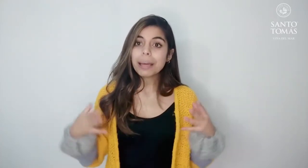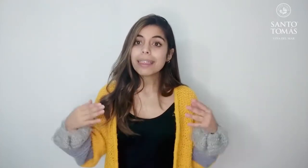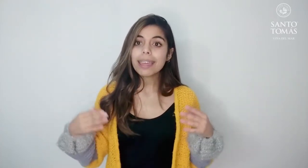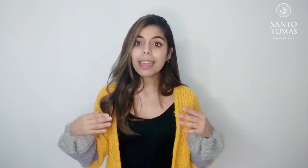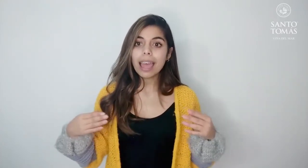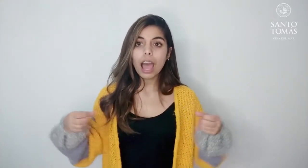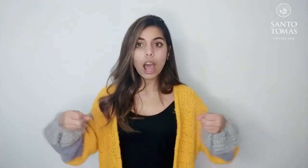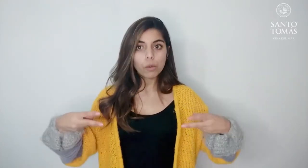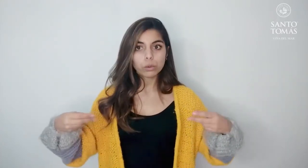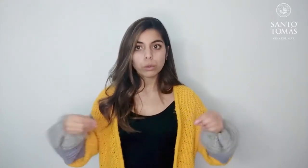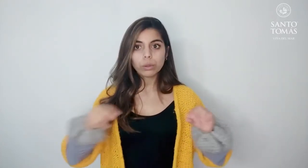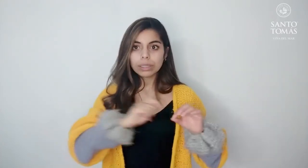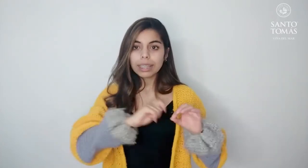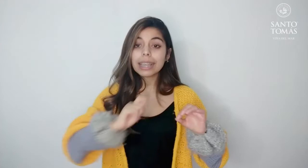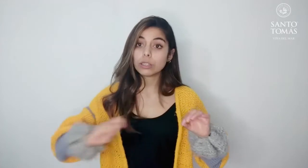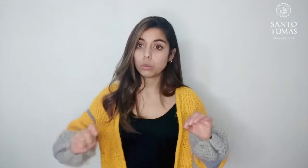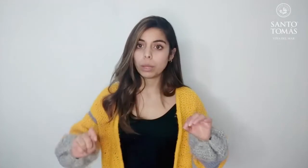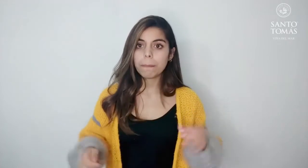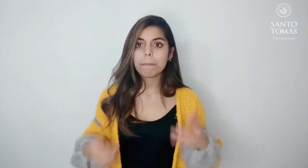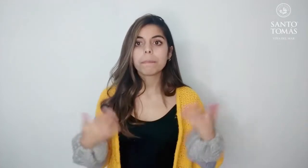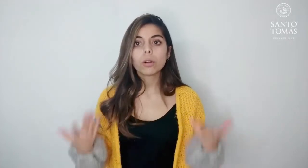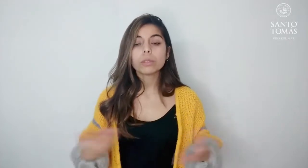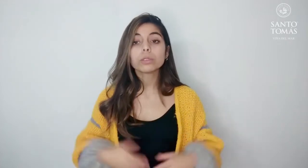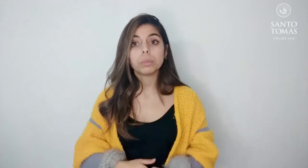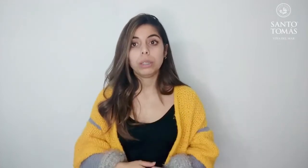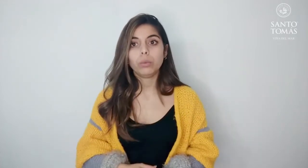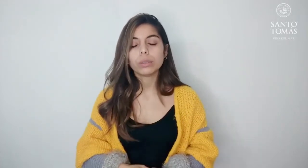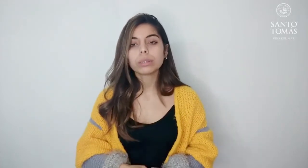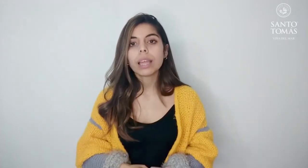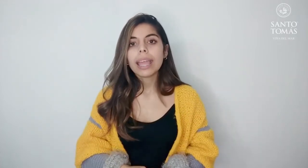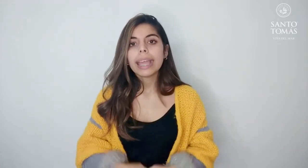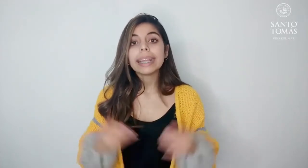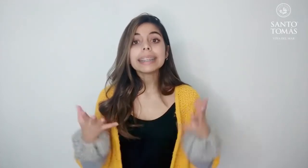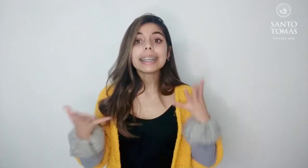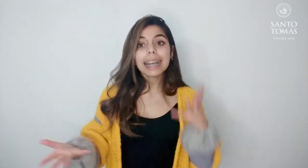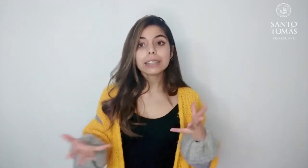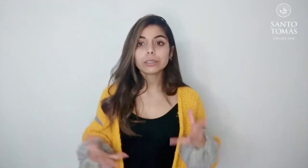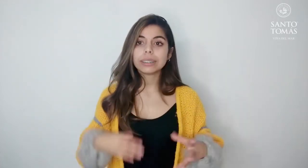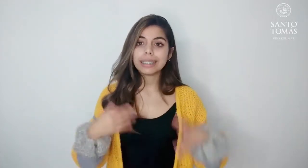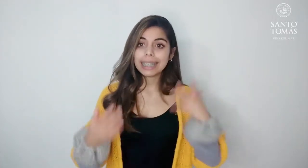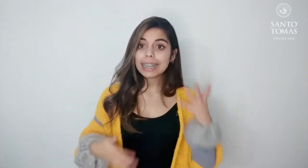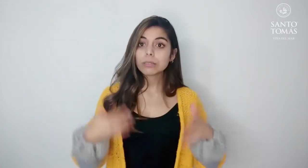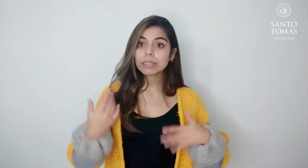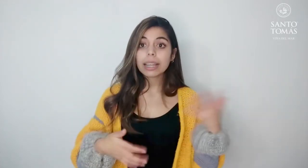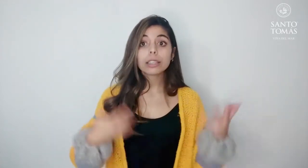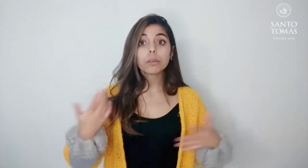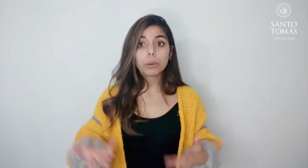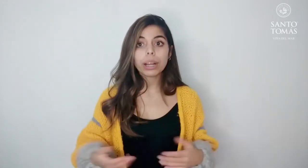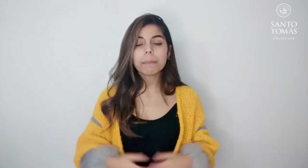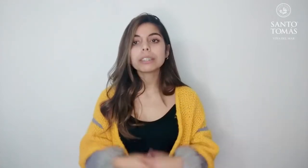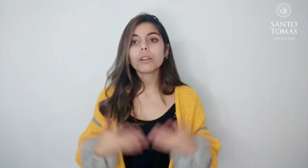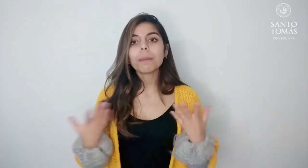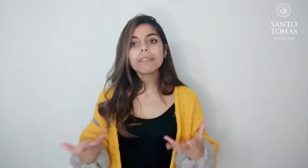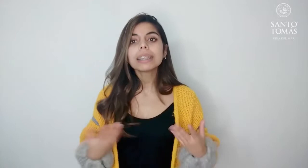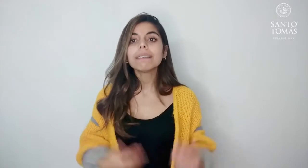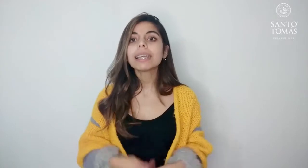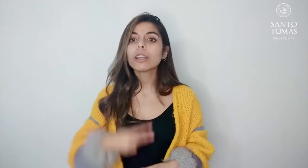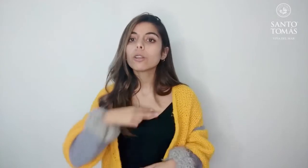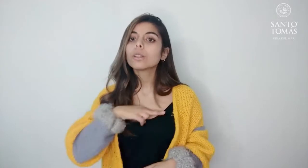de autoescritura con subtítulos. En este caso, si quieren usar estos programas, lo más factible es que los